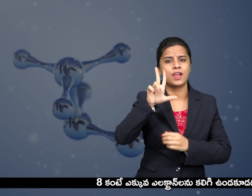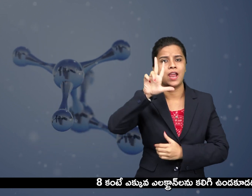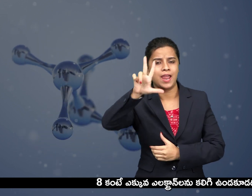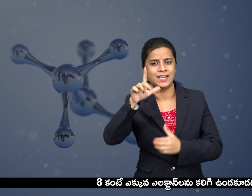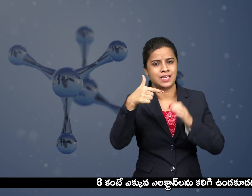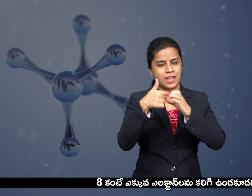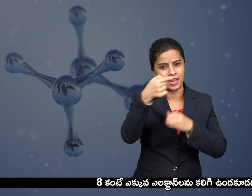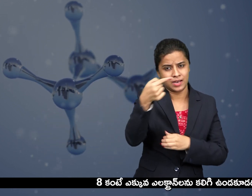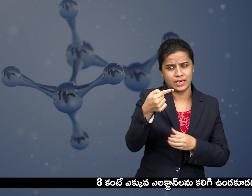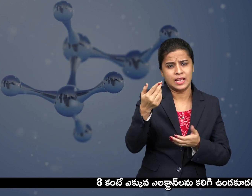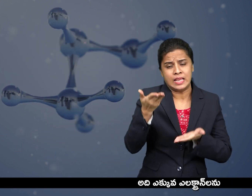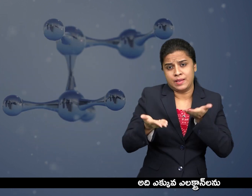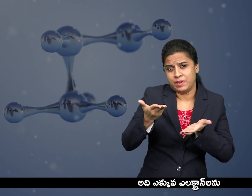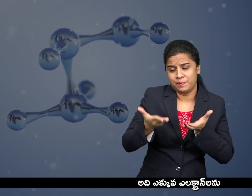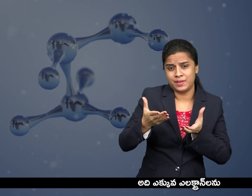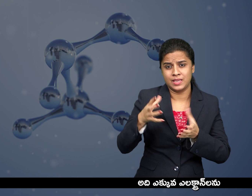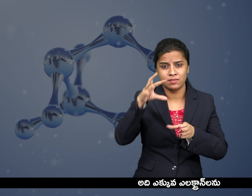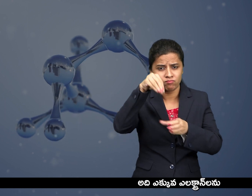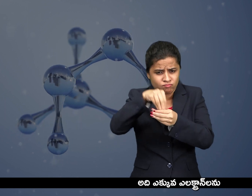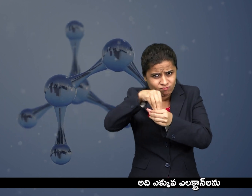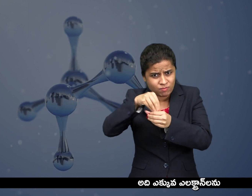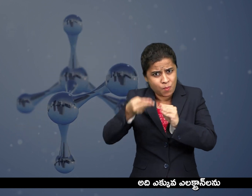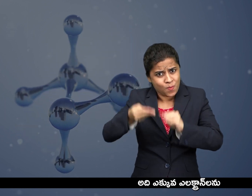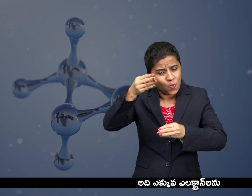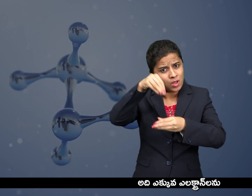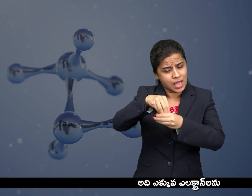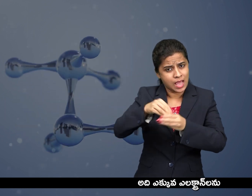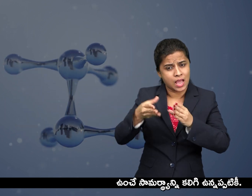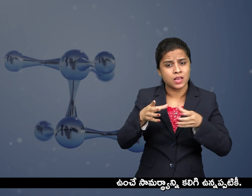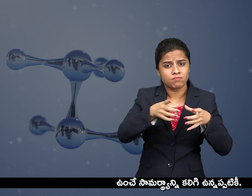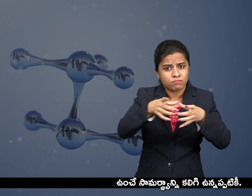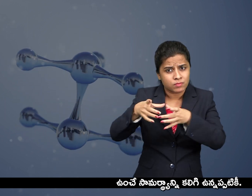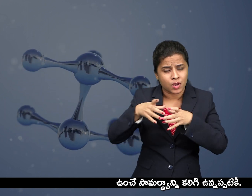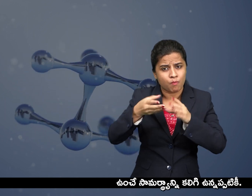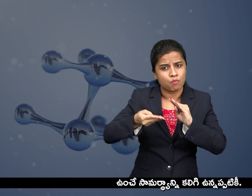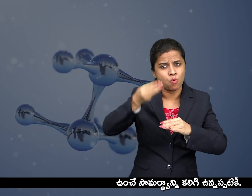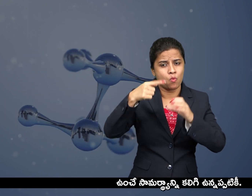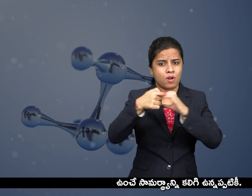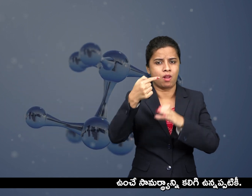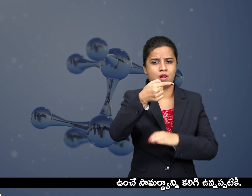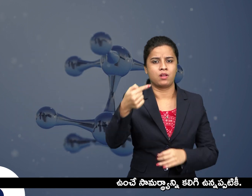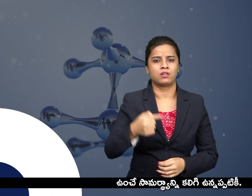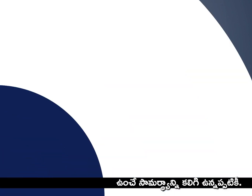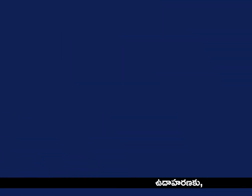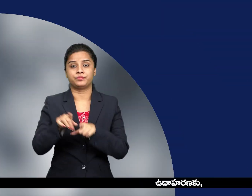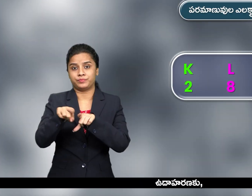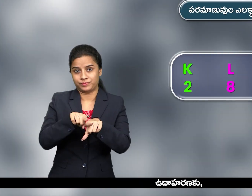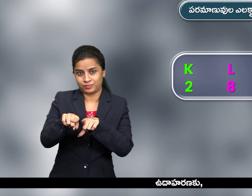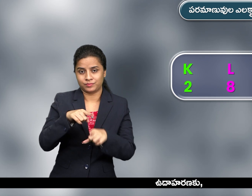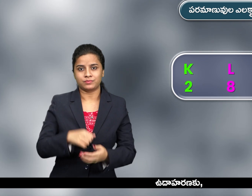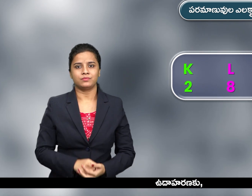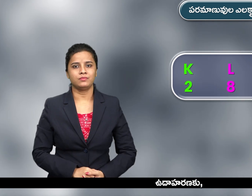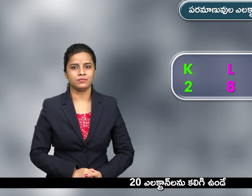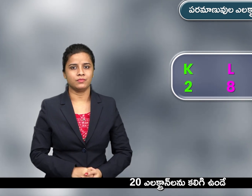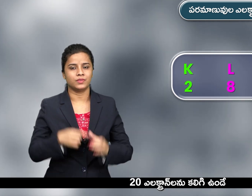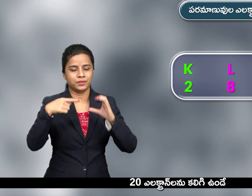ఎలక్ట్రాన్లను కలిగి ఉండకూడదు. అది ఎక్కువ ఎలక్ట్రాన్లను ఉంచే సామర్థ్యాన్ని కలిగి ఉన్నప్పటికీ,